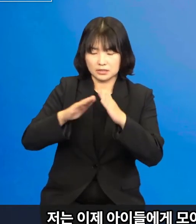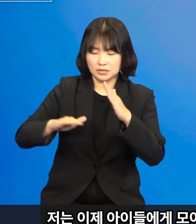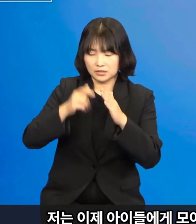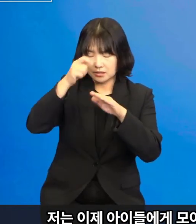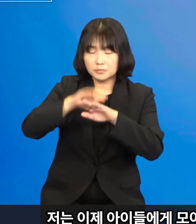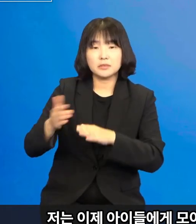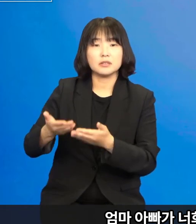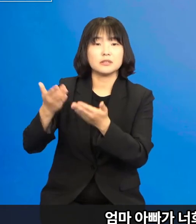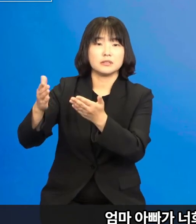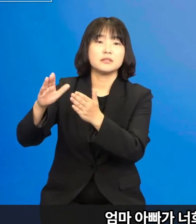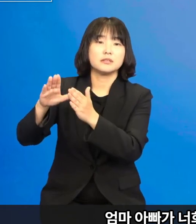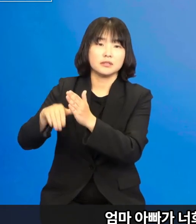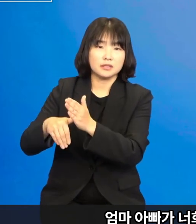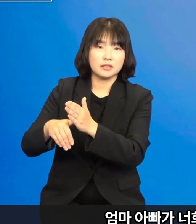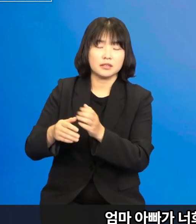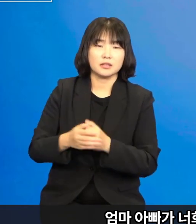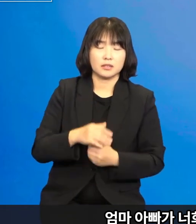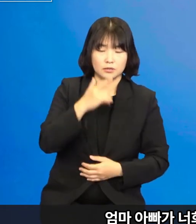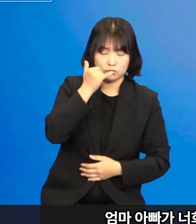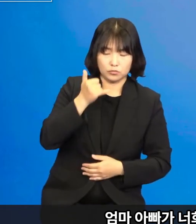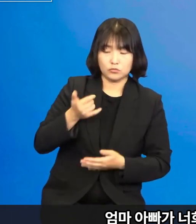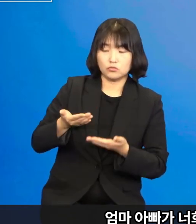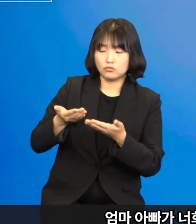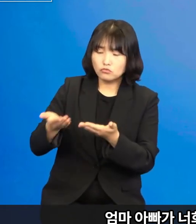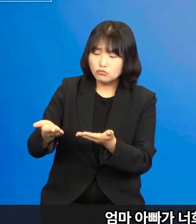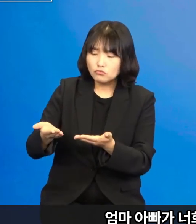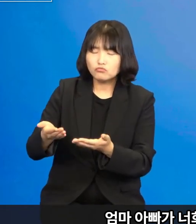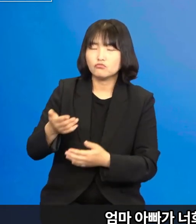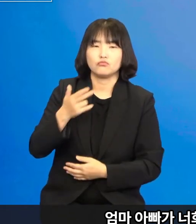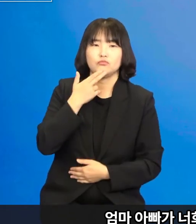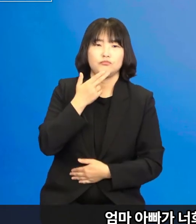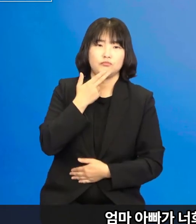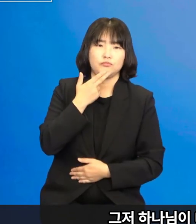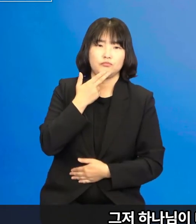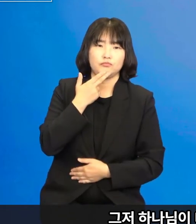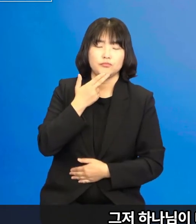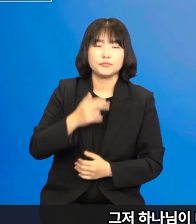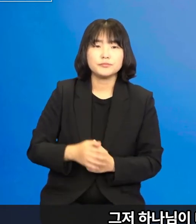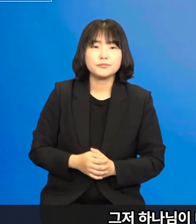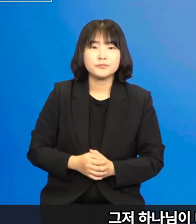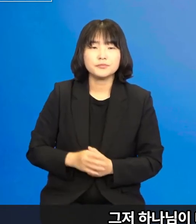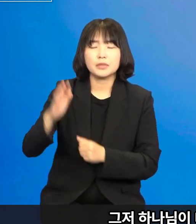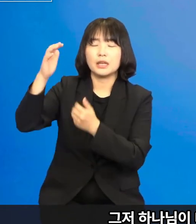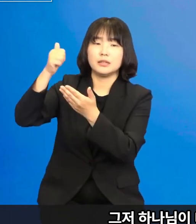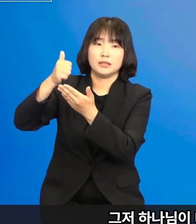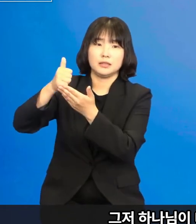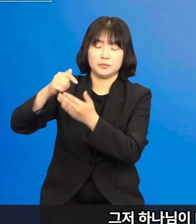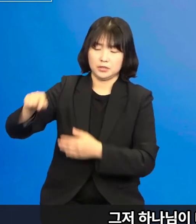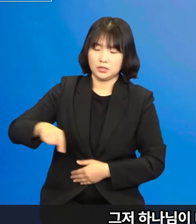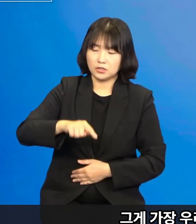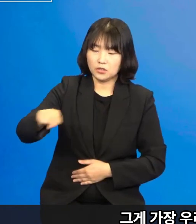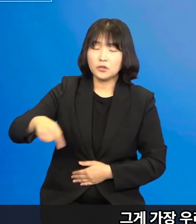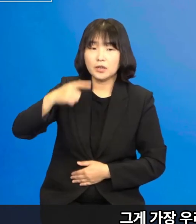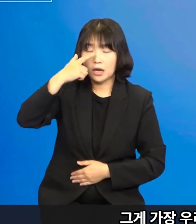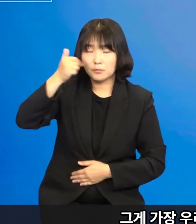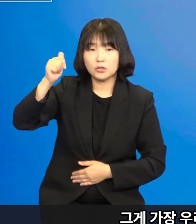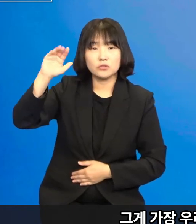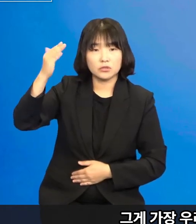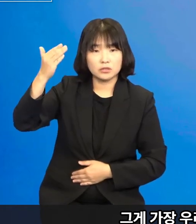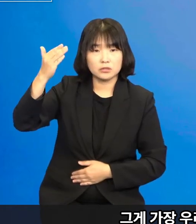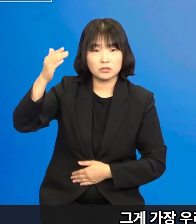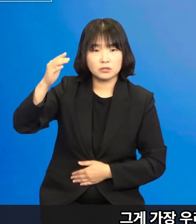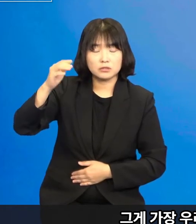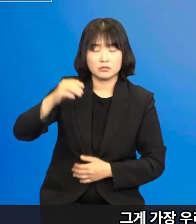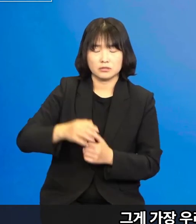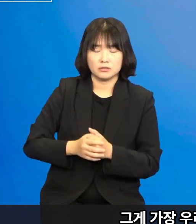때 엄마 아빠가 너에게 줄 수 있는 건 없다. 그저 하나님이 너희의 아버지가 되는 것, 그게 가장 우리가